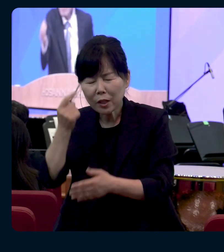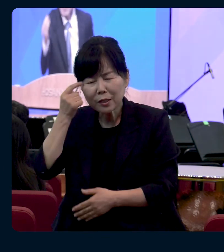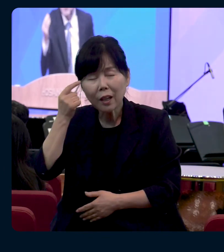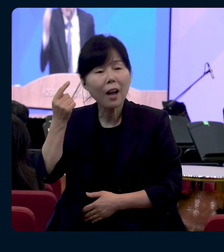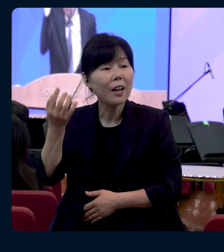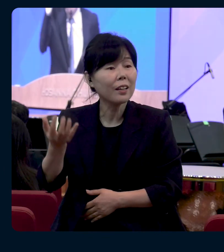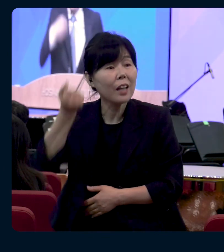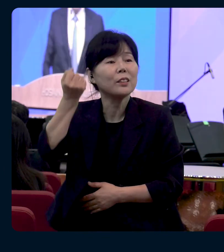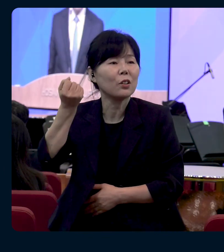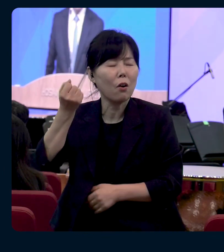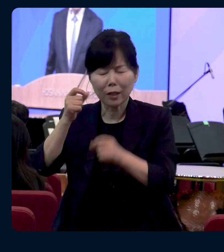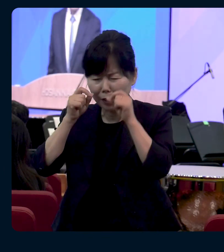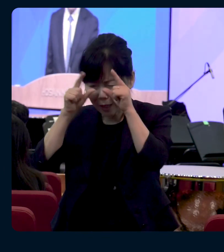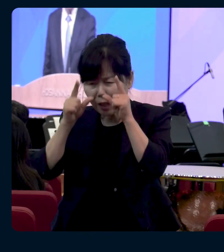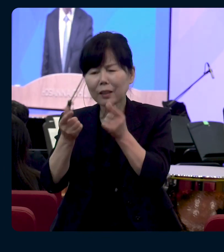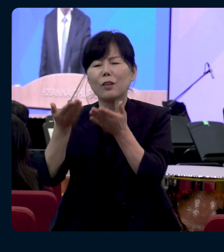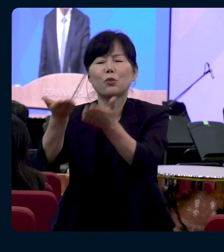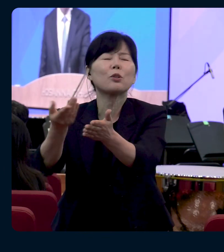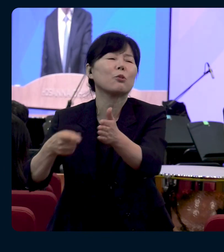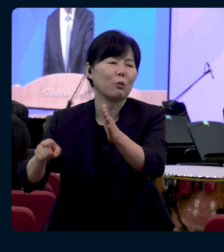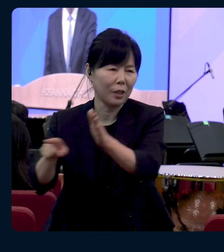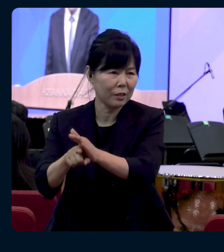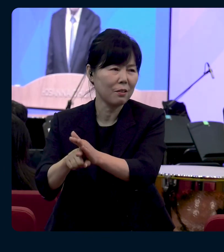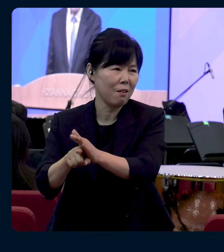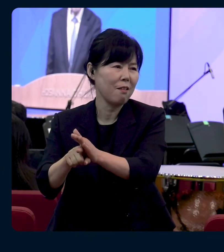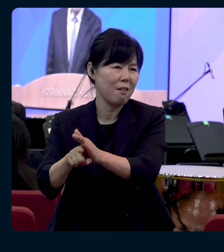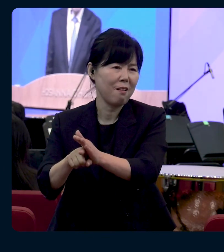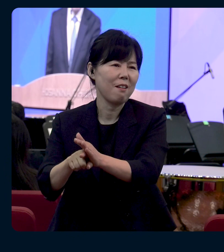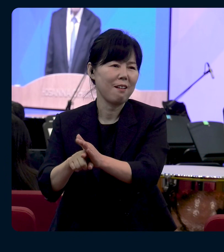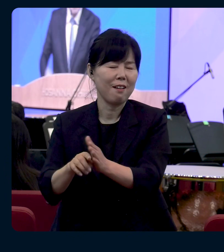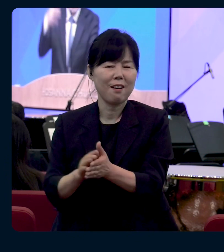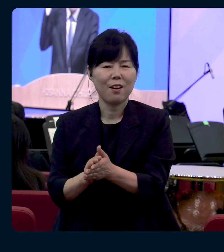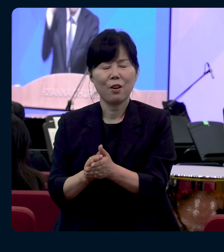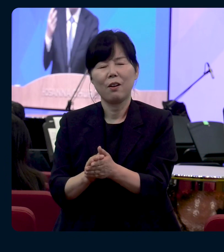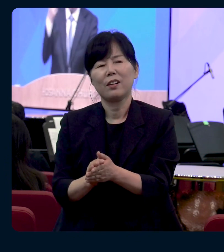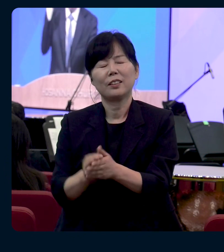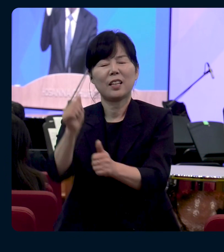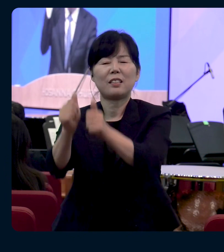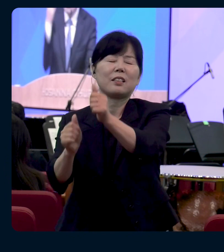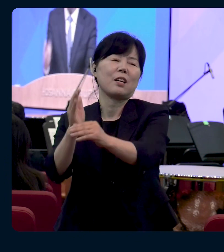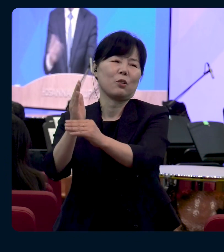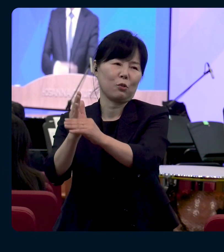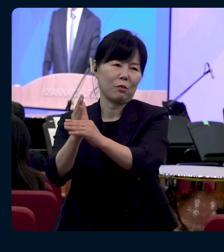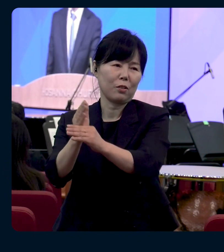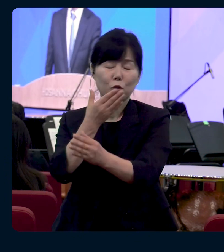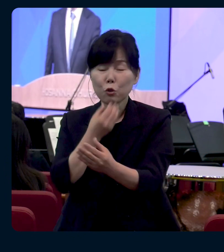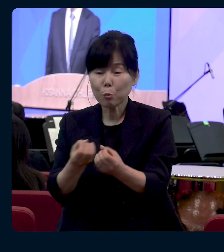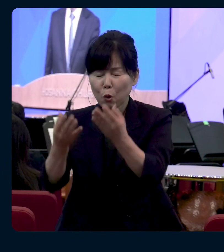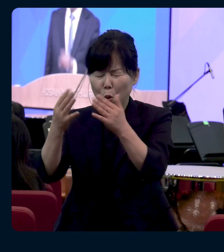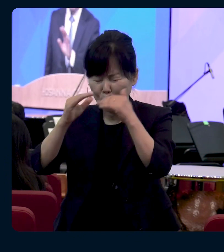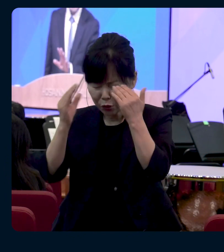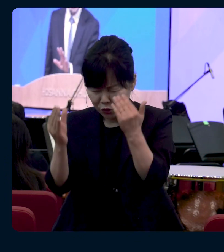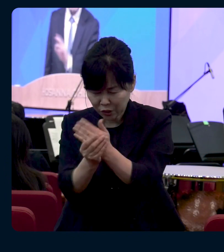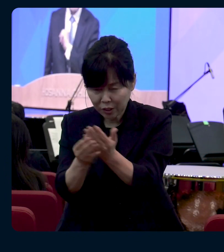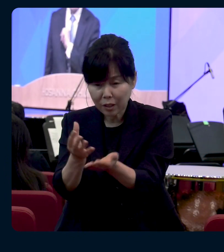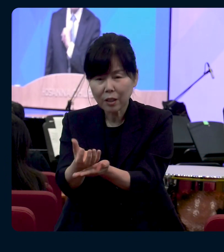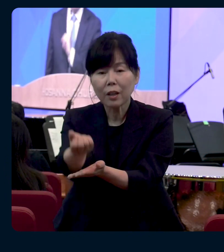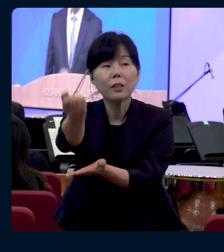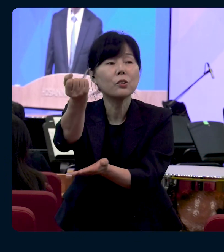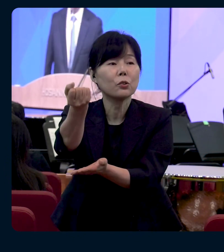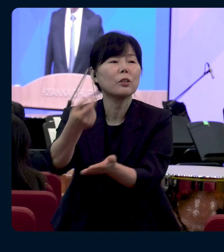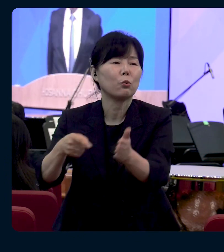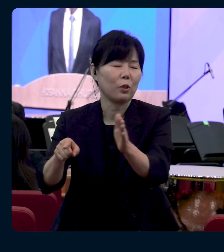메시지를 깨닫게 하려고, 그래서 그들에게 임하는 그 축복을 누릴 수 있도록 하기 위해서 그렇게 하시는